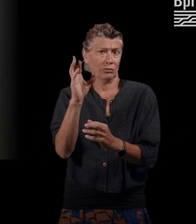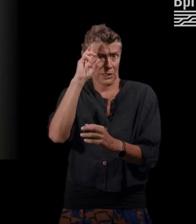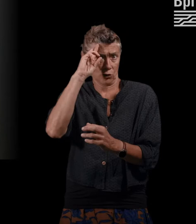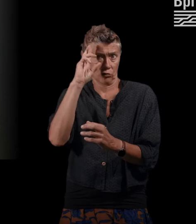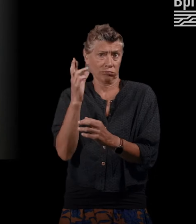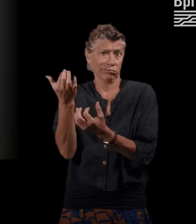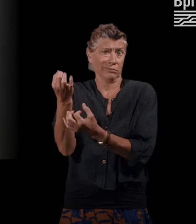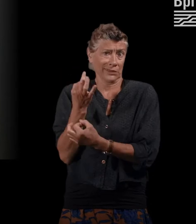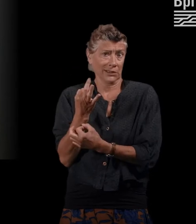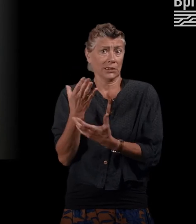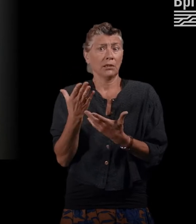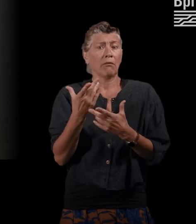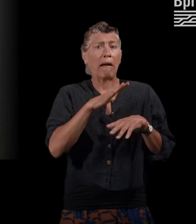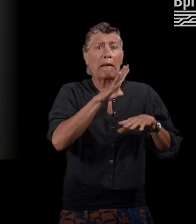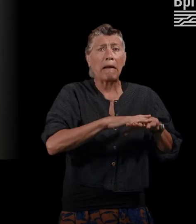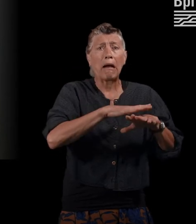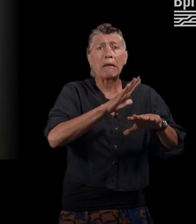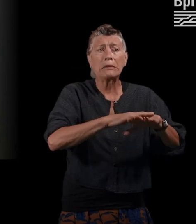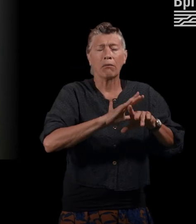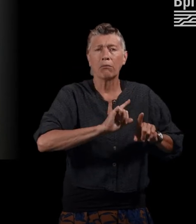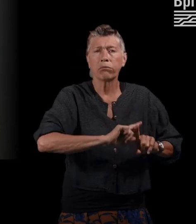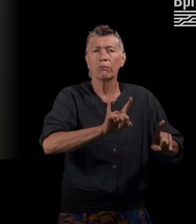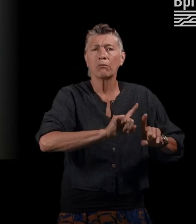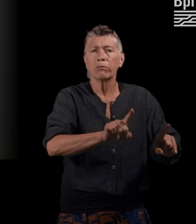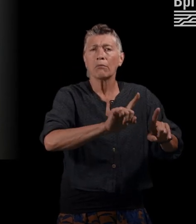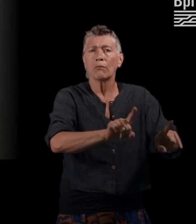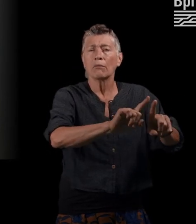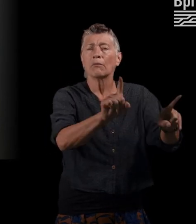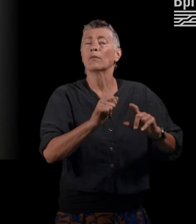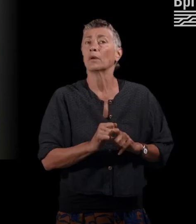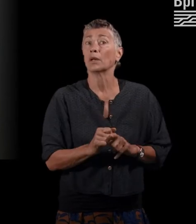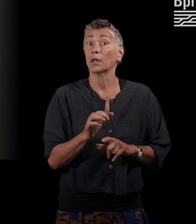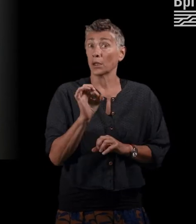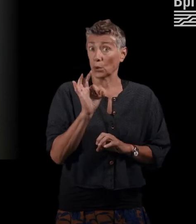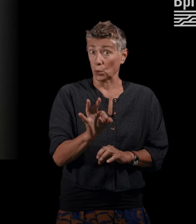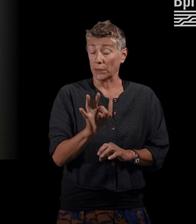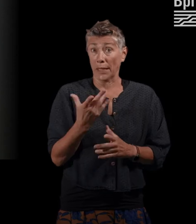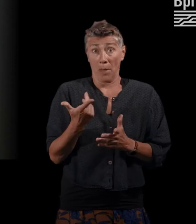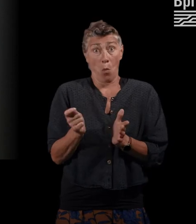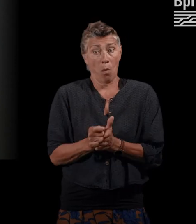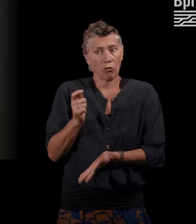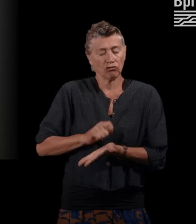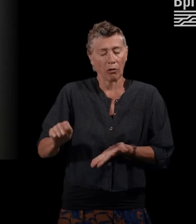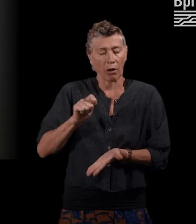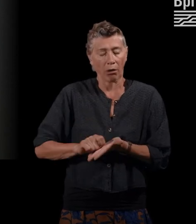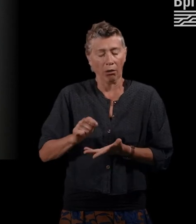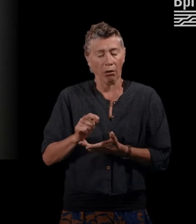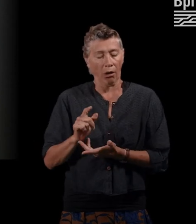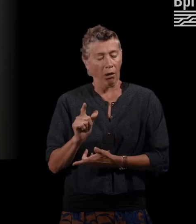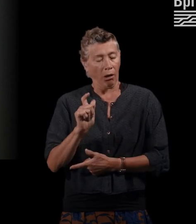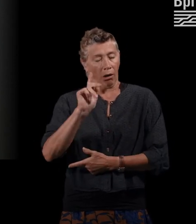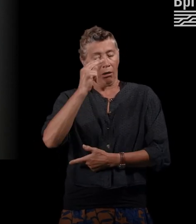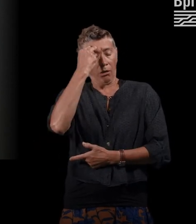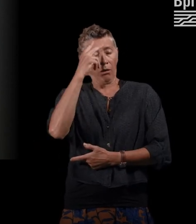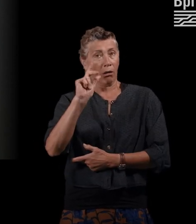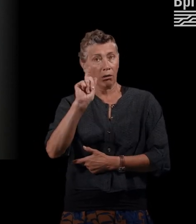effectivement, comme vous l'avez dit, traverse des quartiers très différents les uns des autres. Et surtout, c'est une rue, et ça, je l'ai réalisé en l'écrivant, ça a été comme